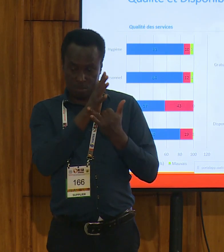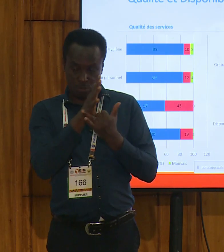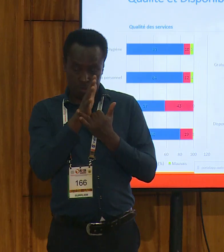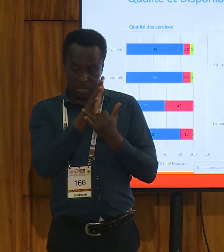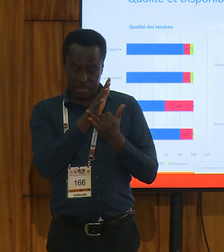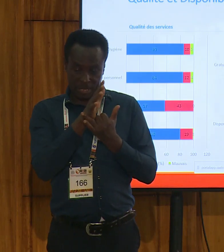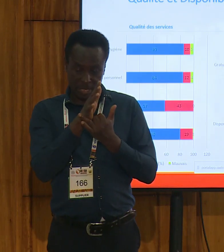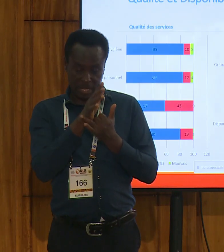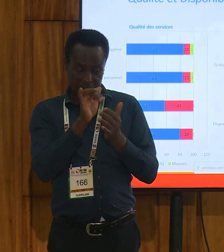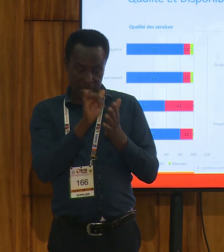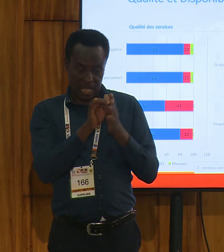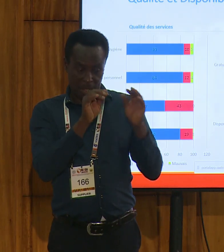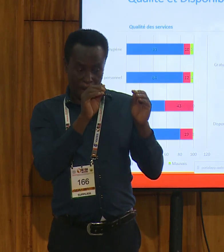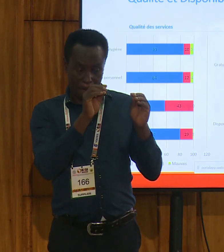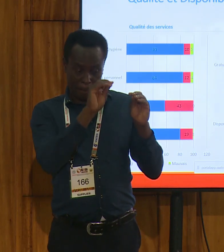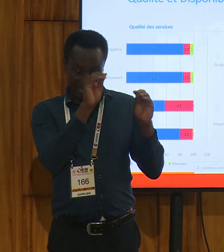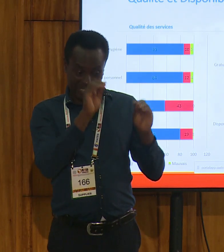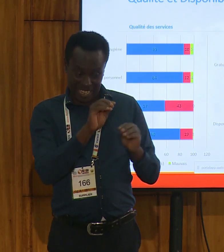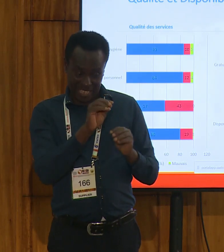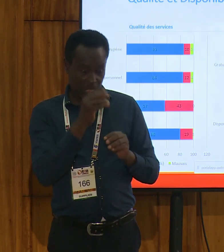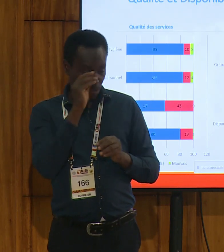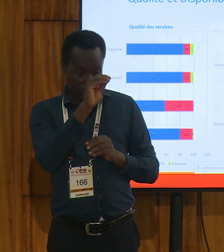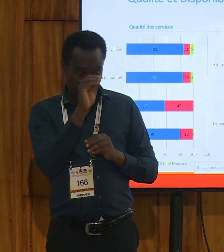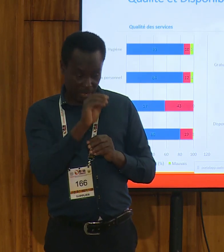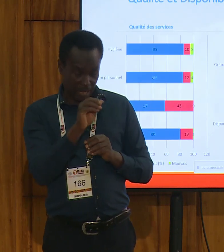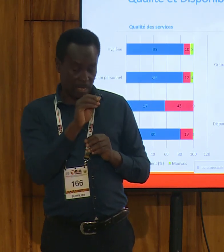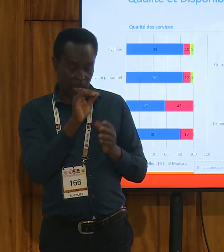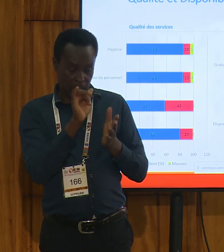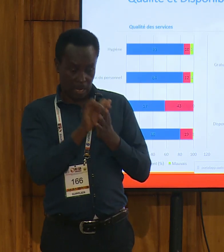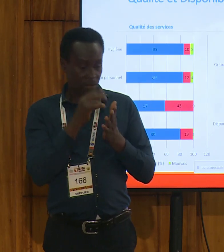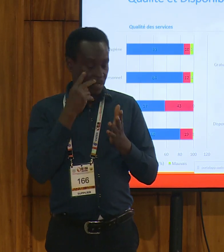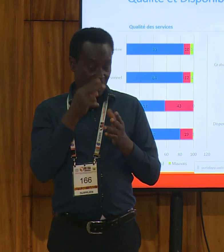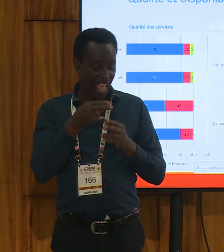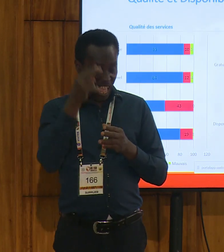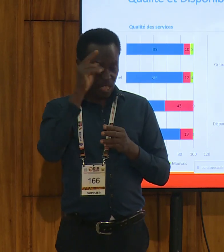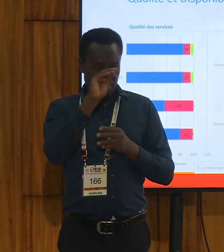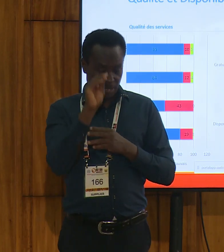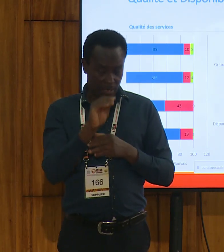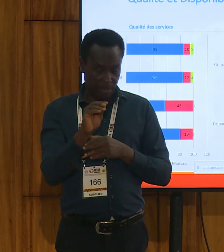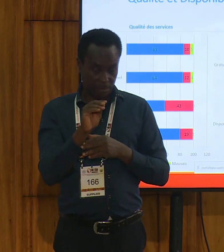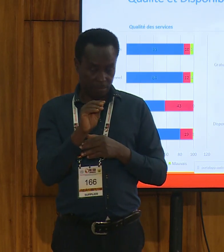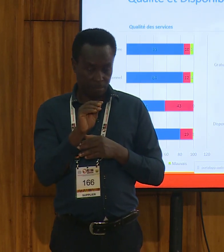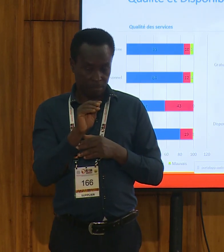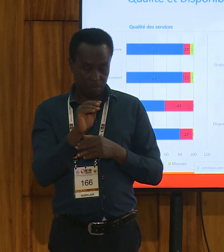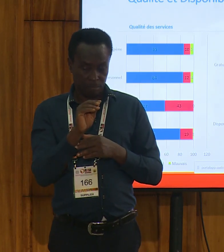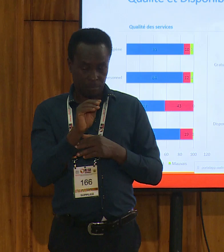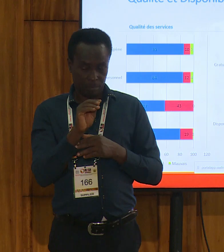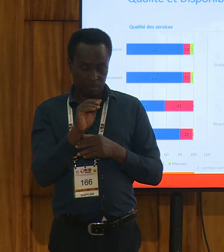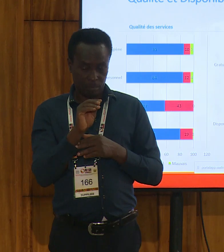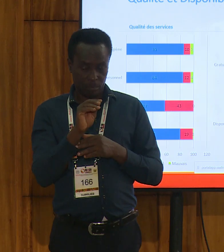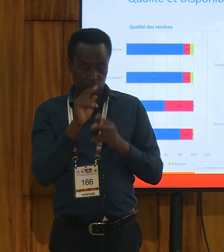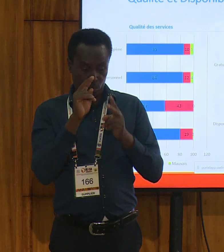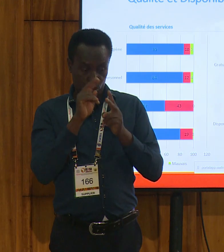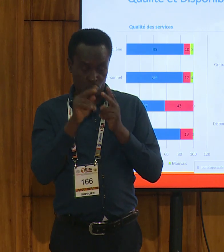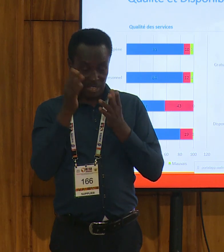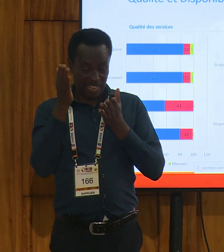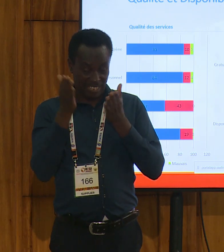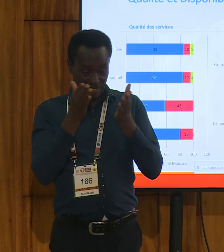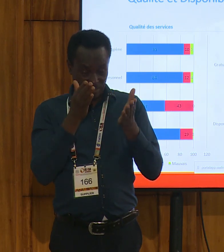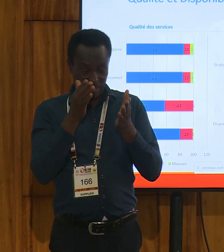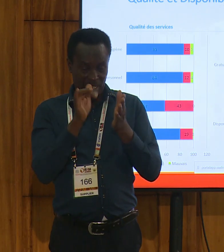bon, 11,5% disent que c'est excellent. En matière d'hygiène, dans les services de soins, il y a